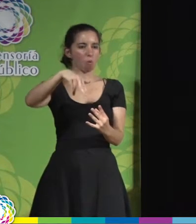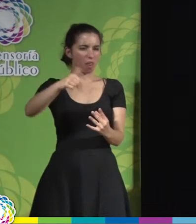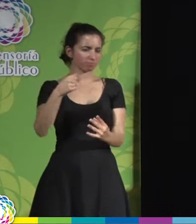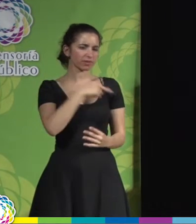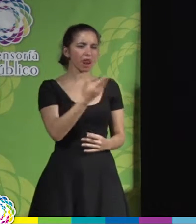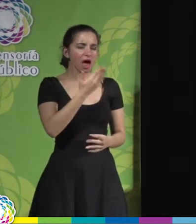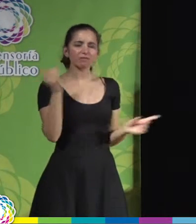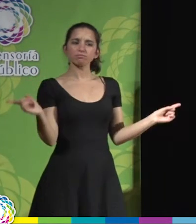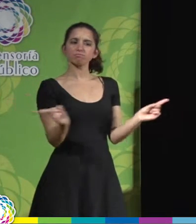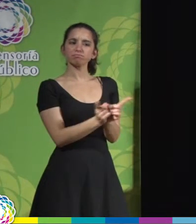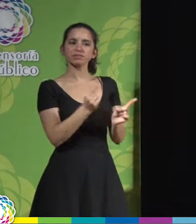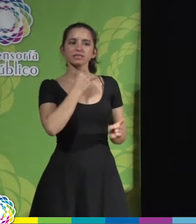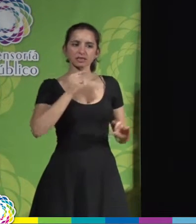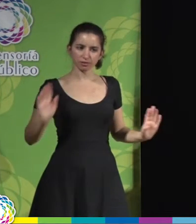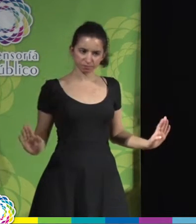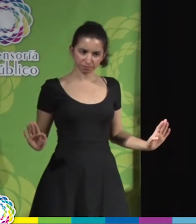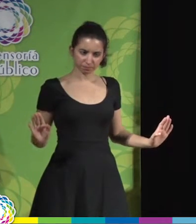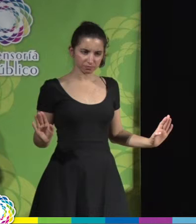cortito. Yo más que nada